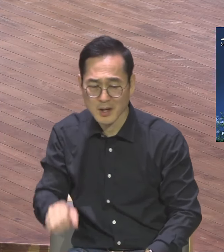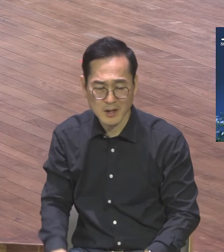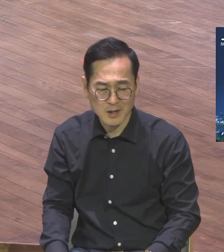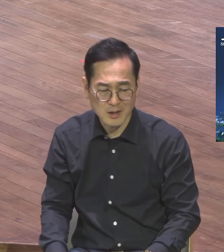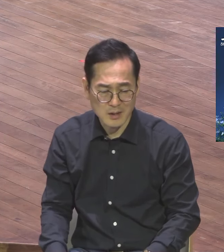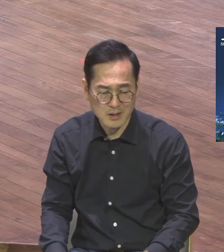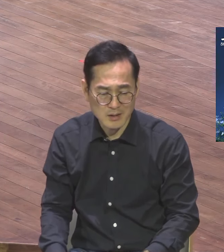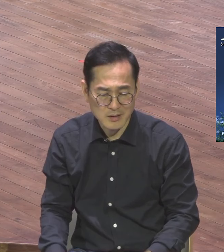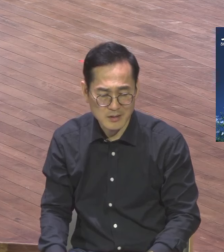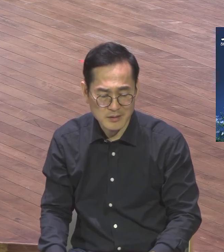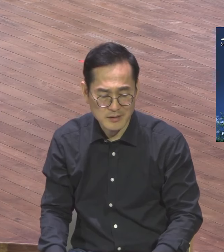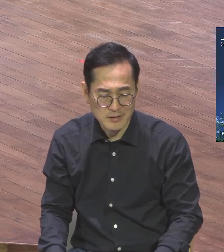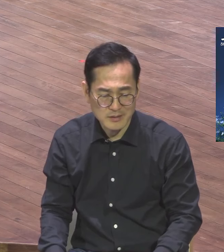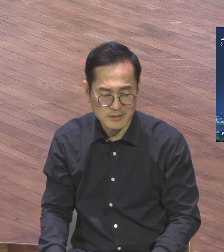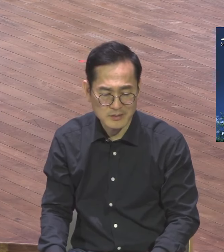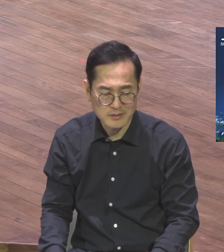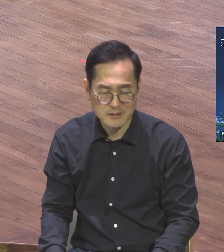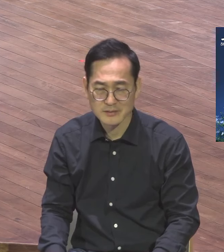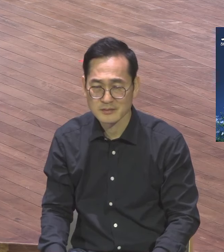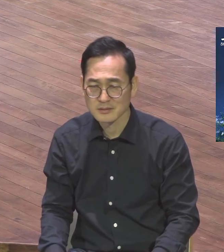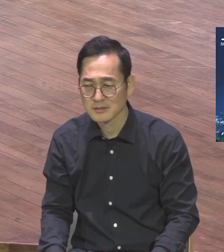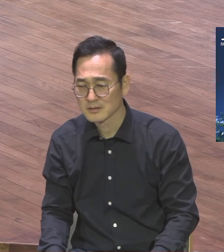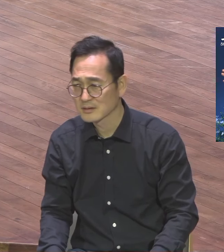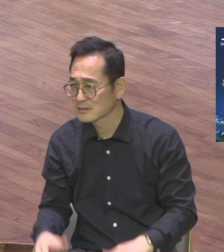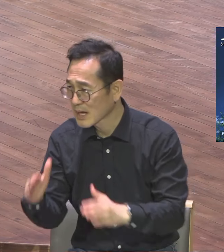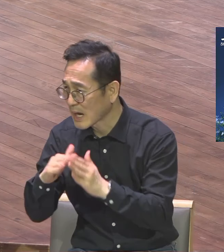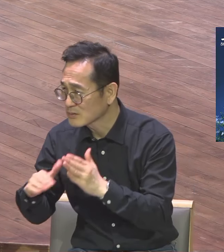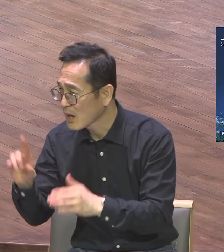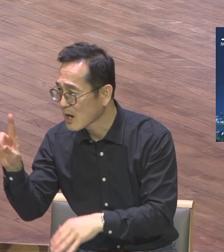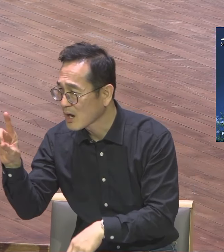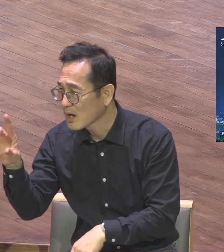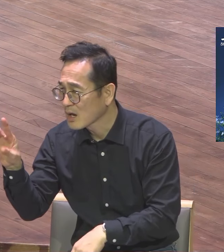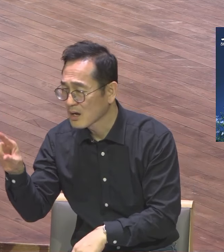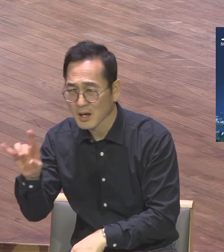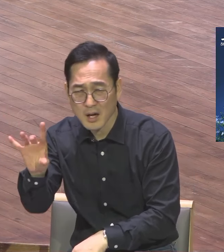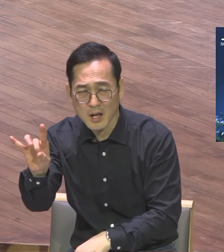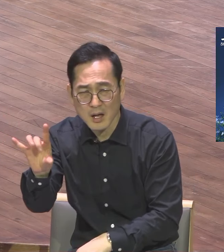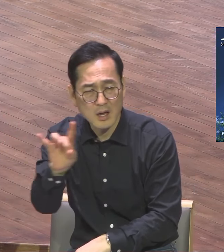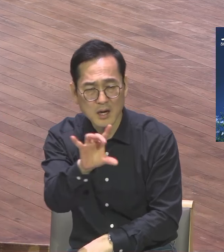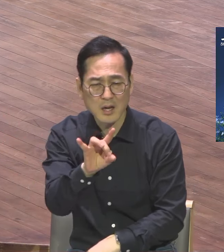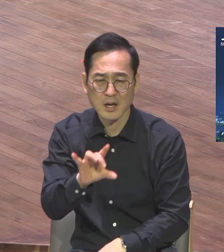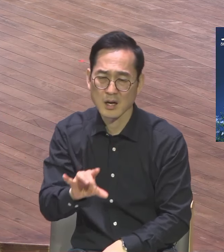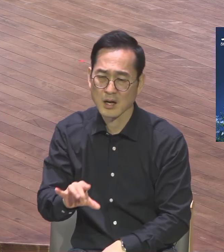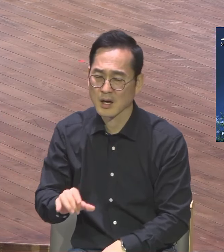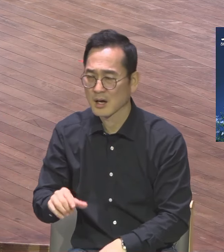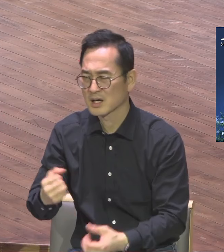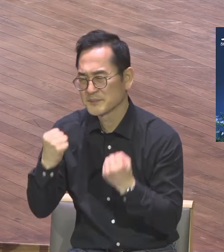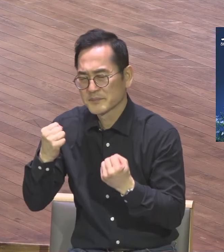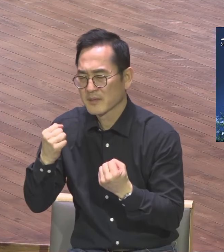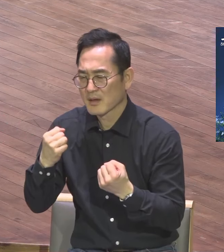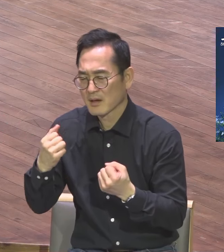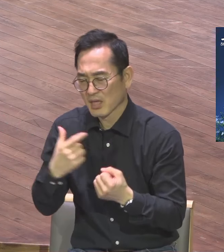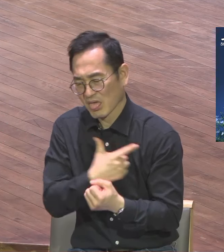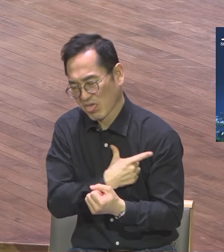세 가정은 네 가정인가 해야 돼요. 그래서 힘을 합쳐가지고 계속 펼쳐나가야 돼요. 힘을 합쳐서.